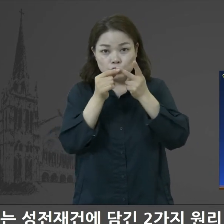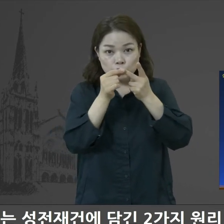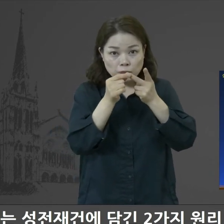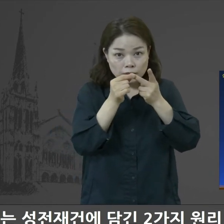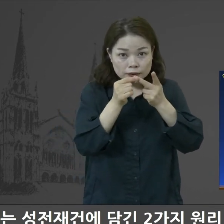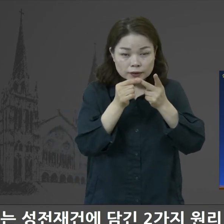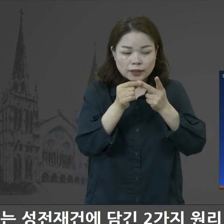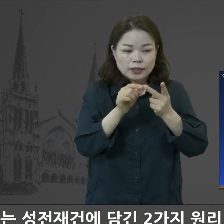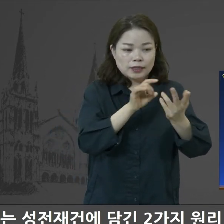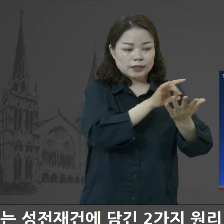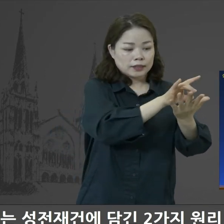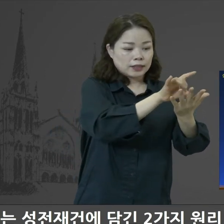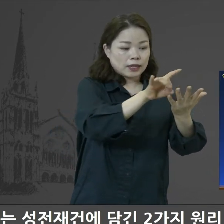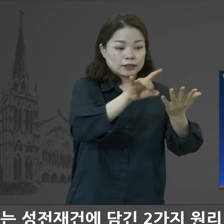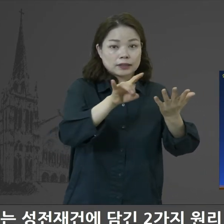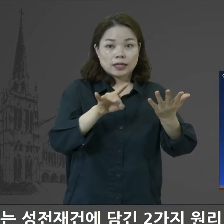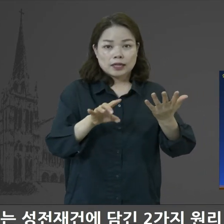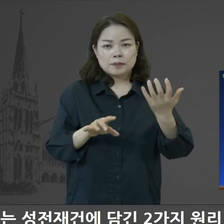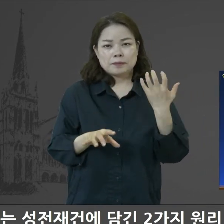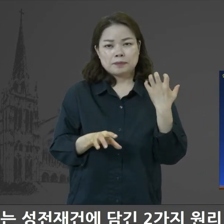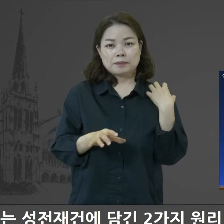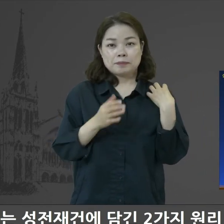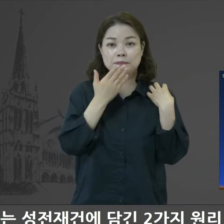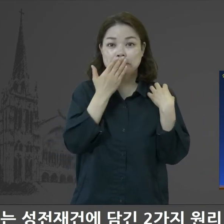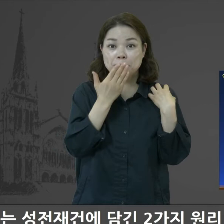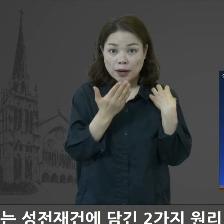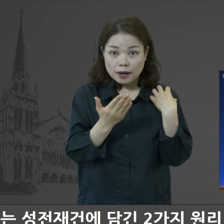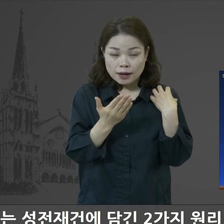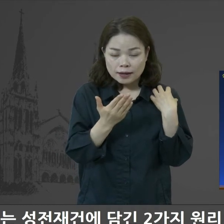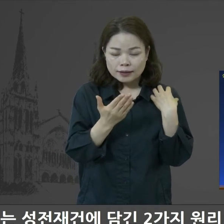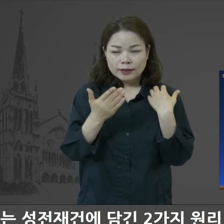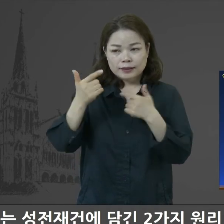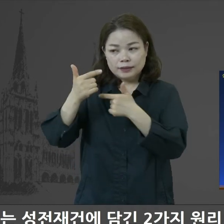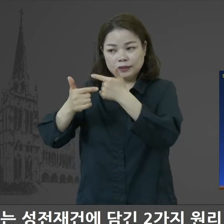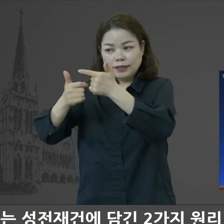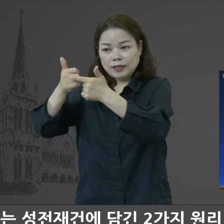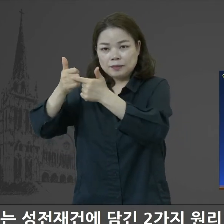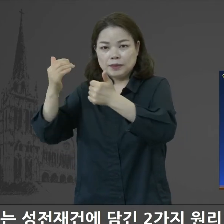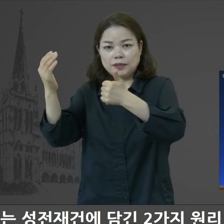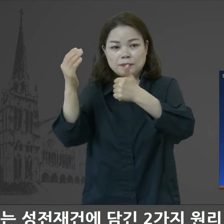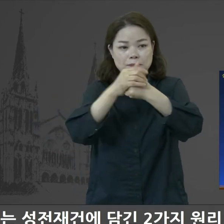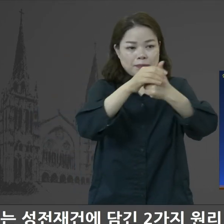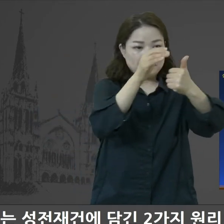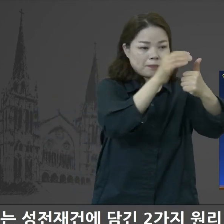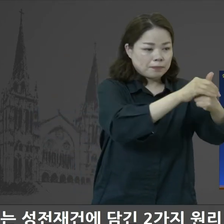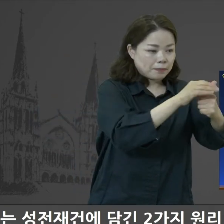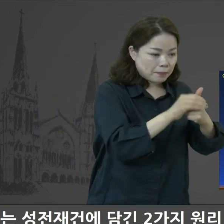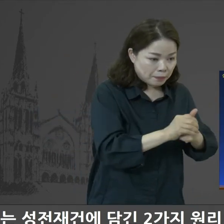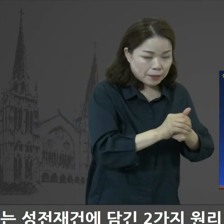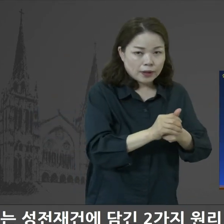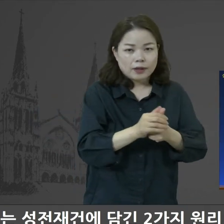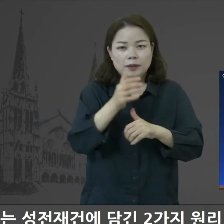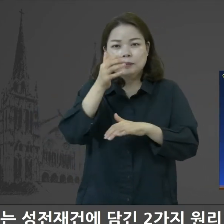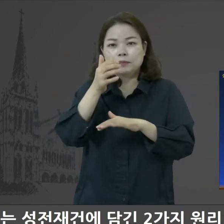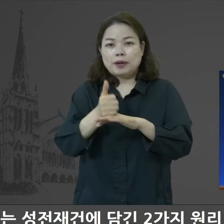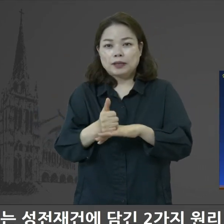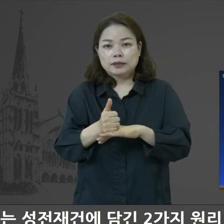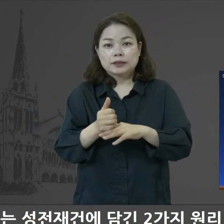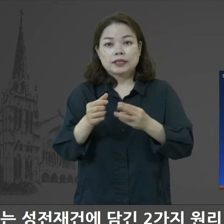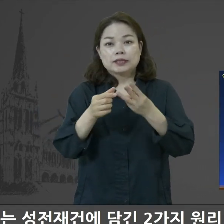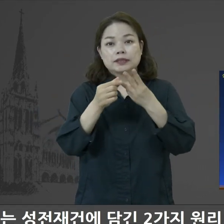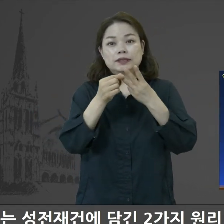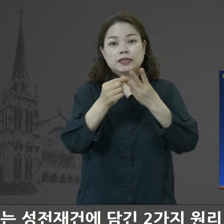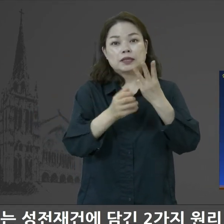번째는 각자에게 할 수 있는 일을 느헤미야가 맡겼다라는 것. 자, 마지막으로 살펴볼 세